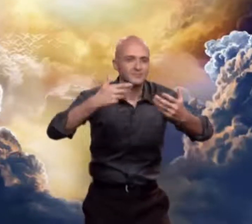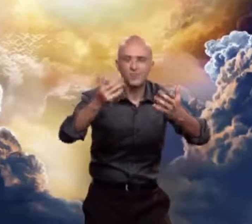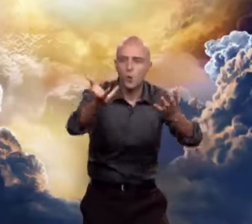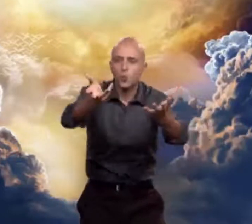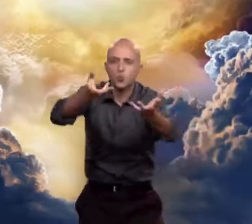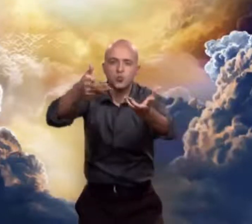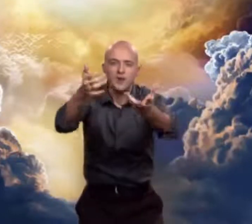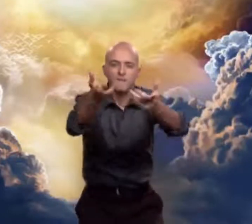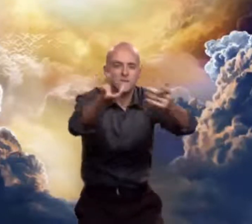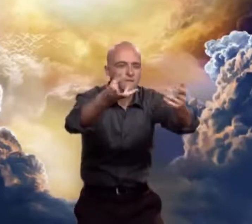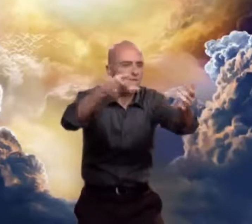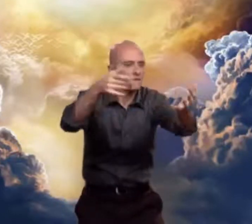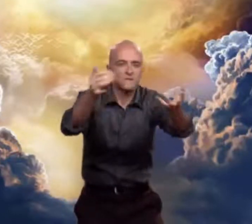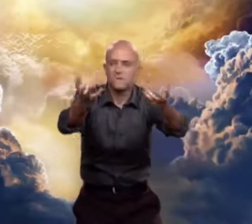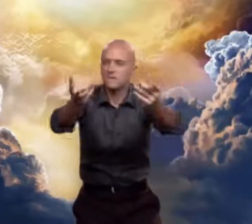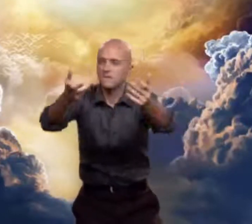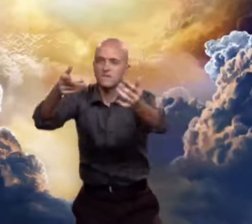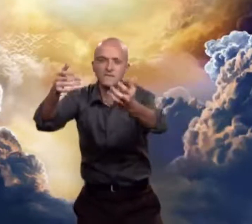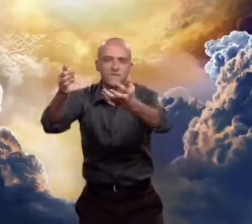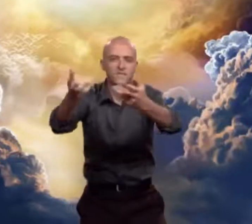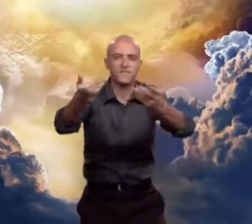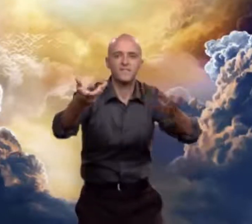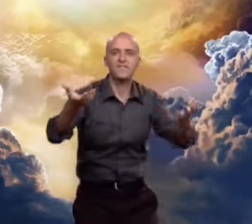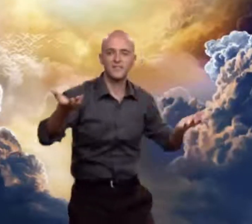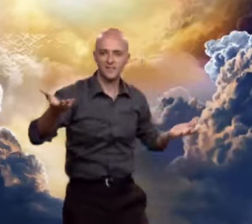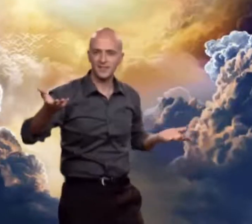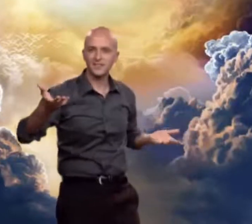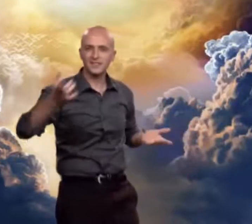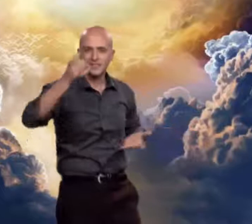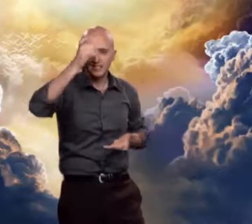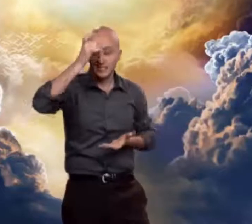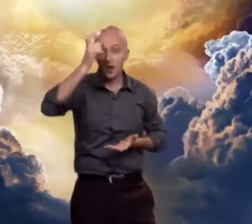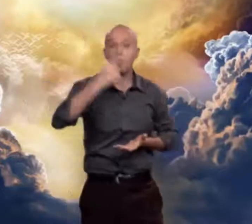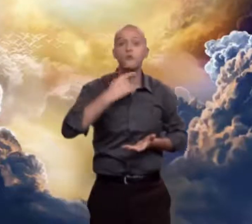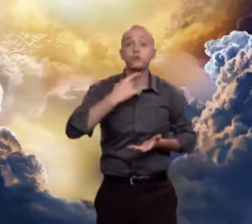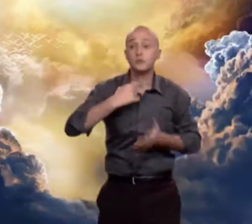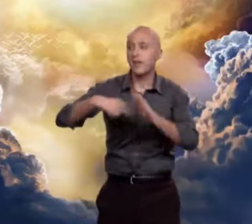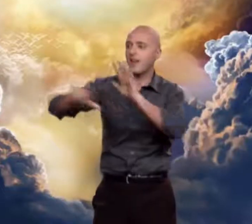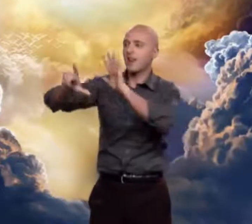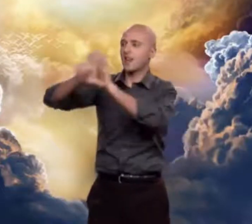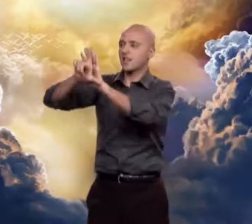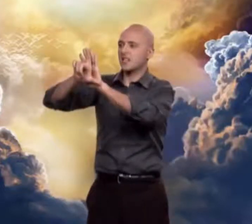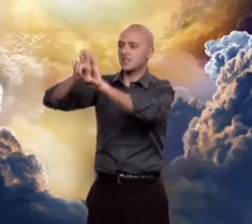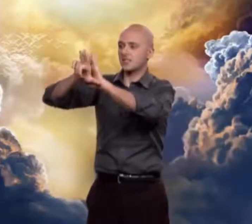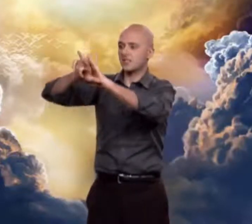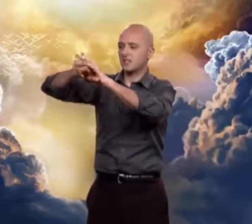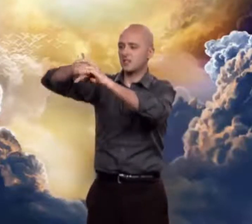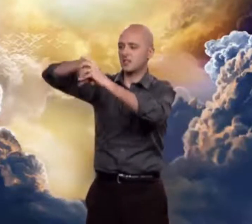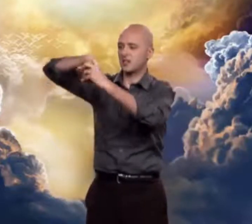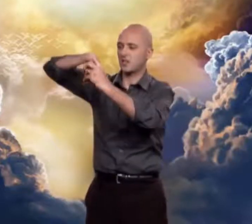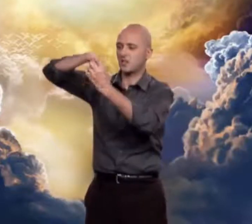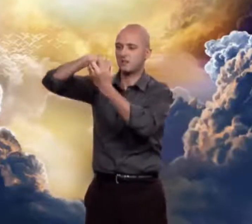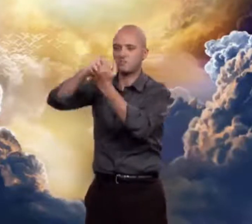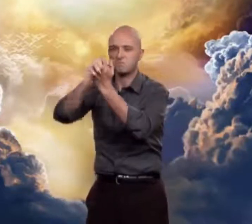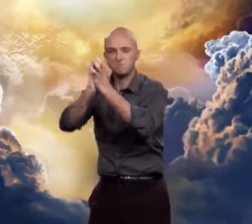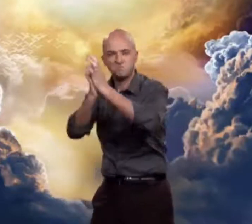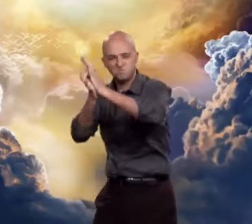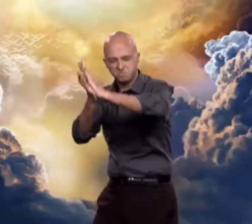vítimas inocentes do poder opressor. Em resultado disso, o grande rebelde e seus seguidores foram banidos do